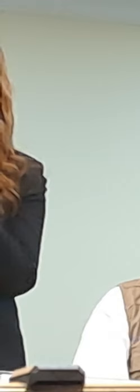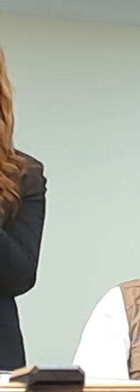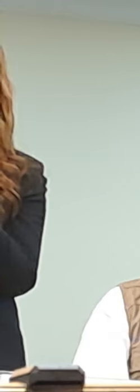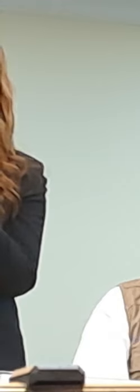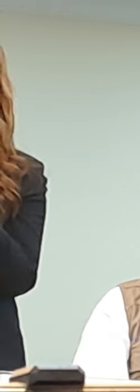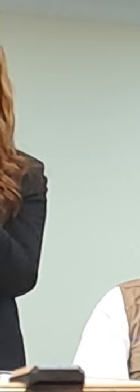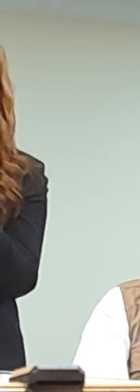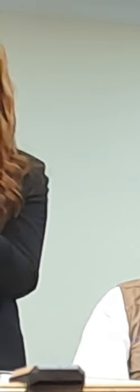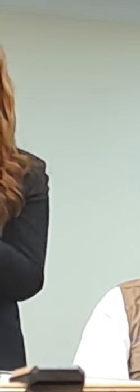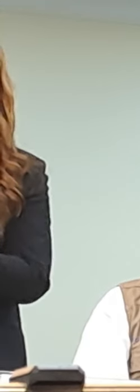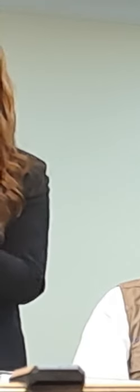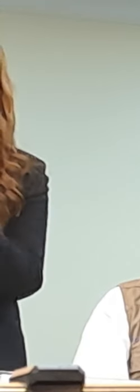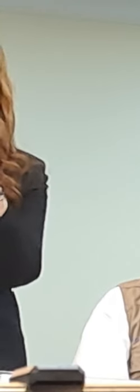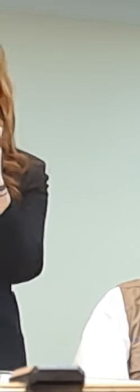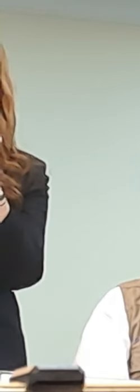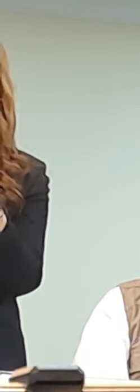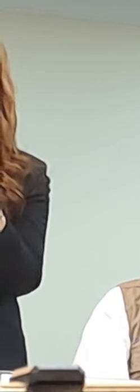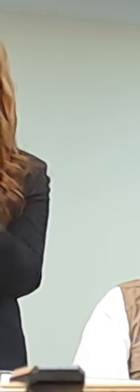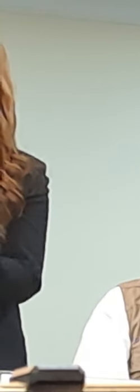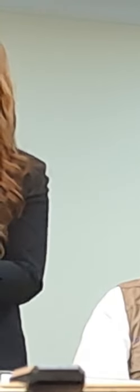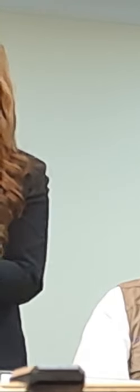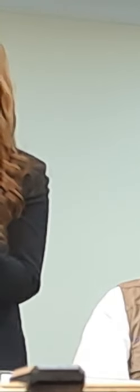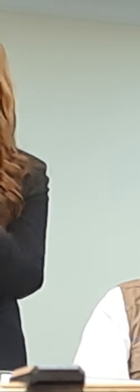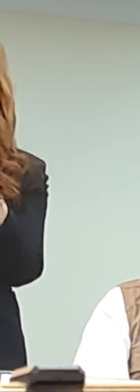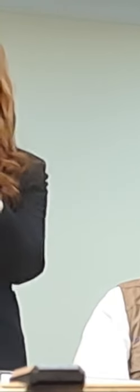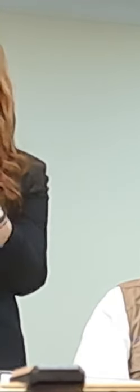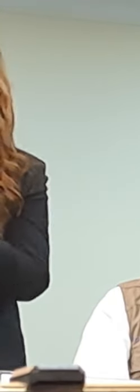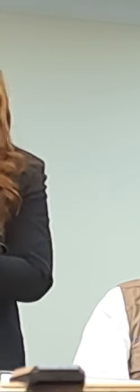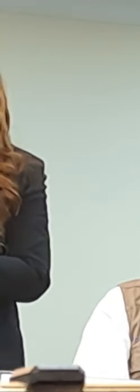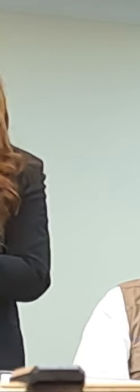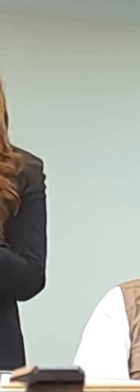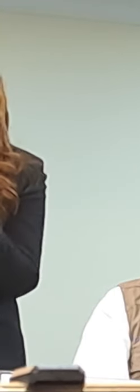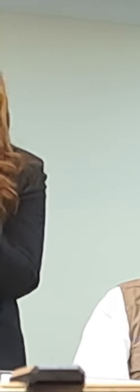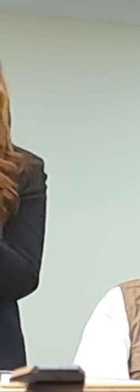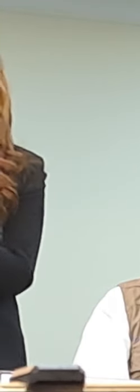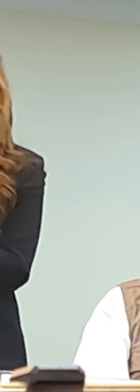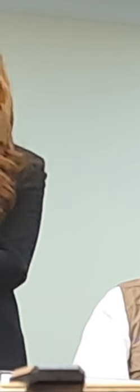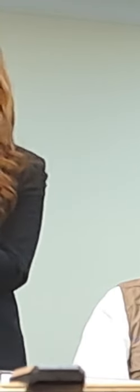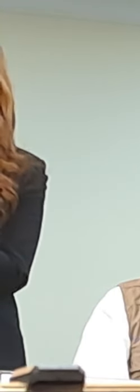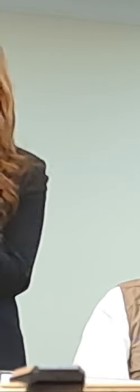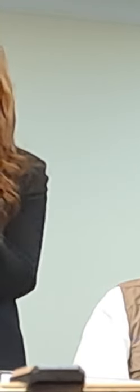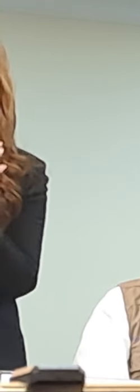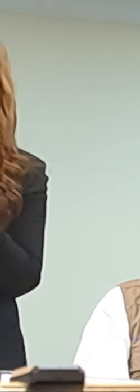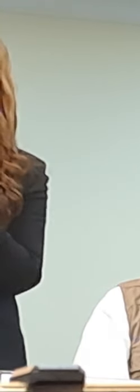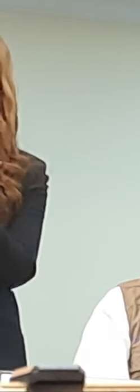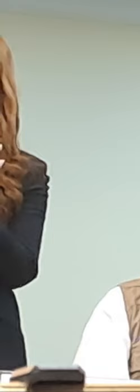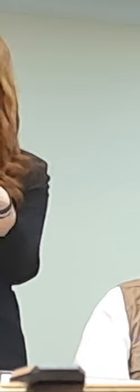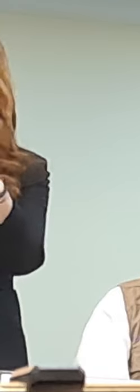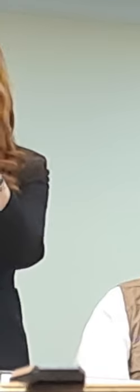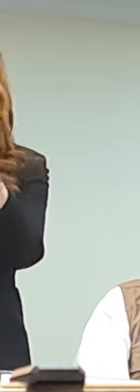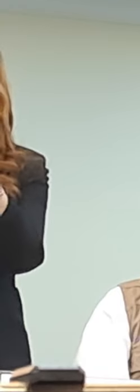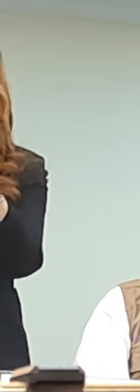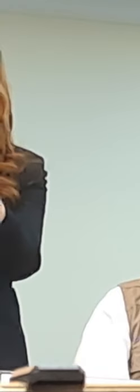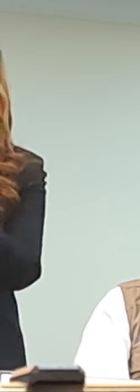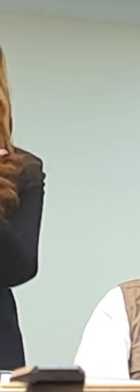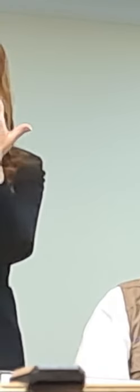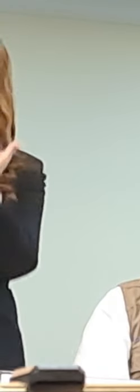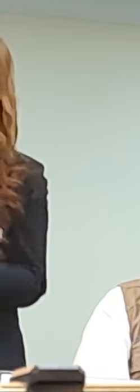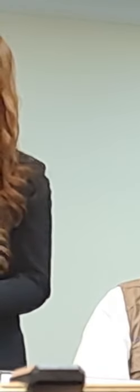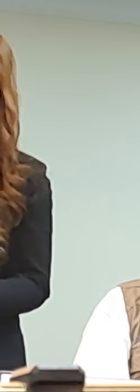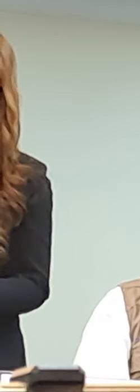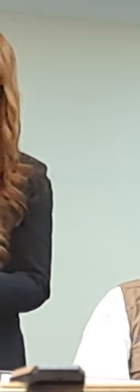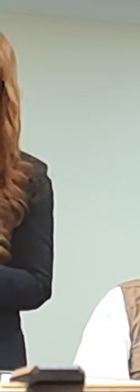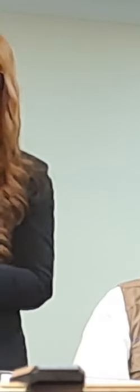saat pemeriksaan pertama di Rumah Sakit Pondokopi dan Premier Jatinegara ada ya tanda-tanda terendam berupa badannya